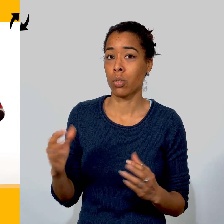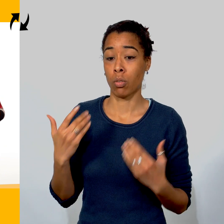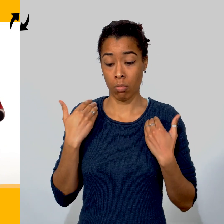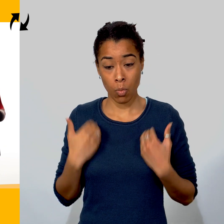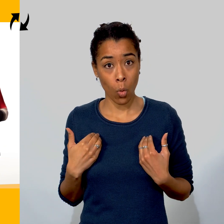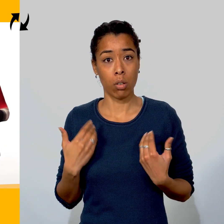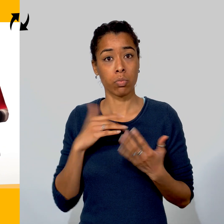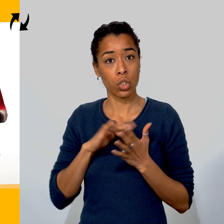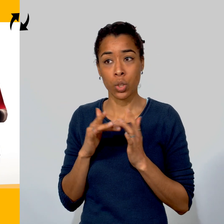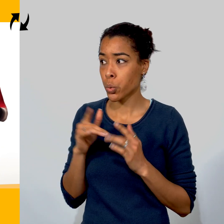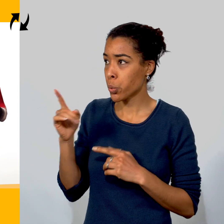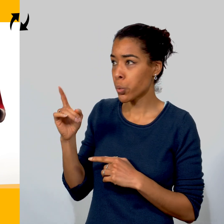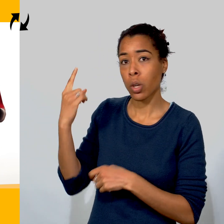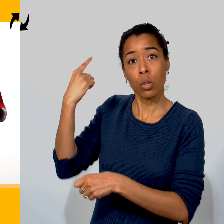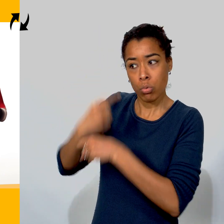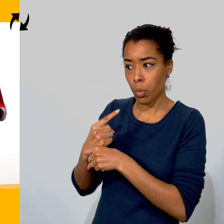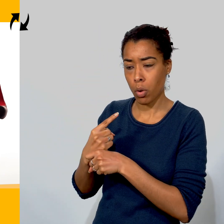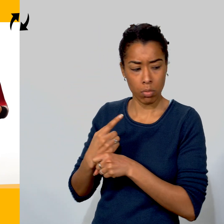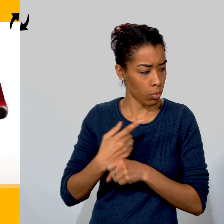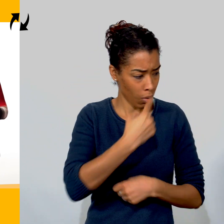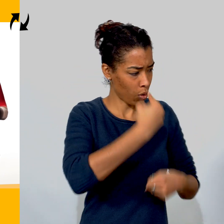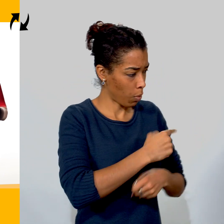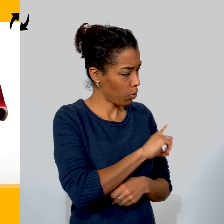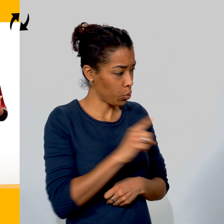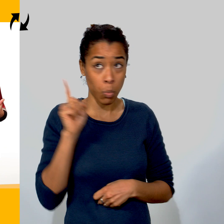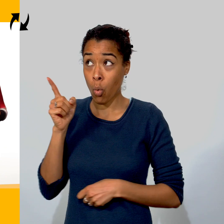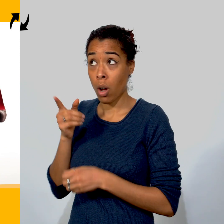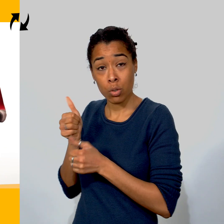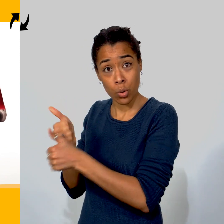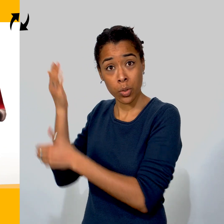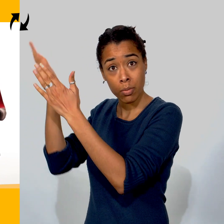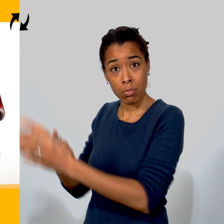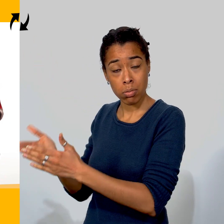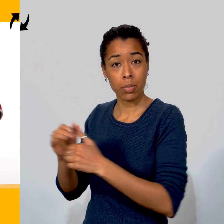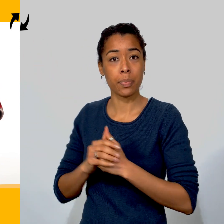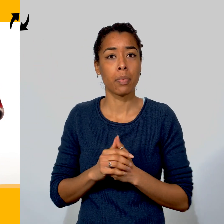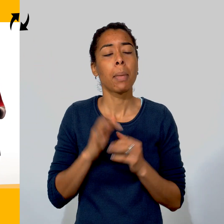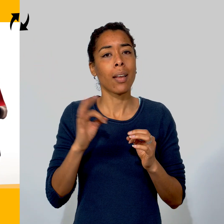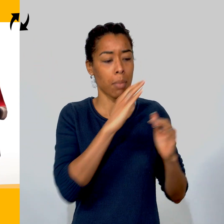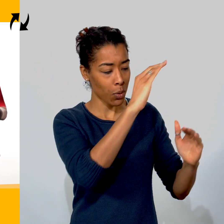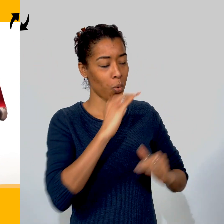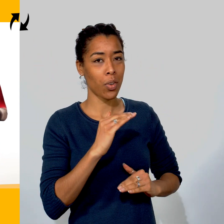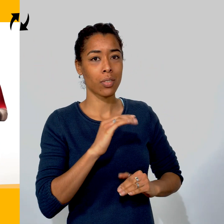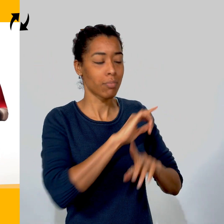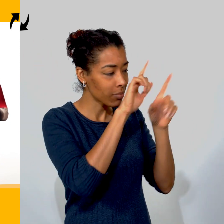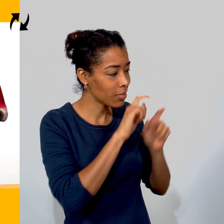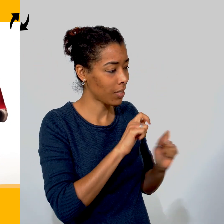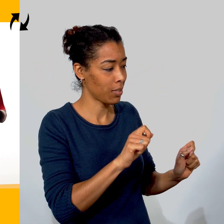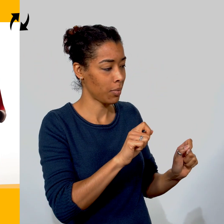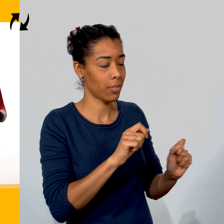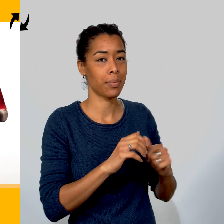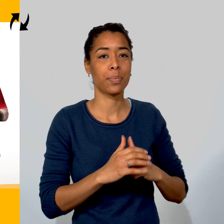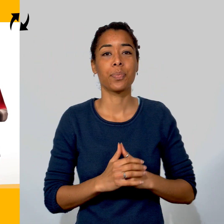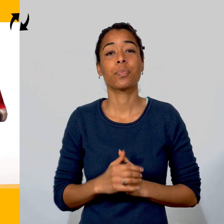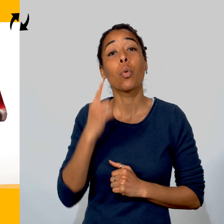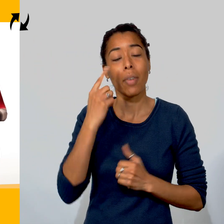pas en dehors des directives de son père et que sa mère, n'avait pas d'ordre à lui donner. Mais Jésus a été sensible à la confiance de Marie, comme on le